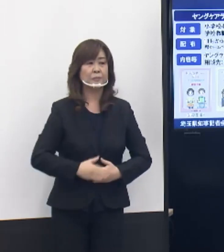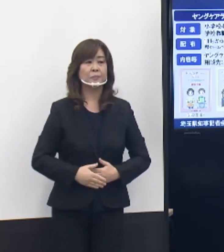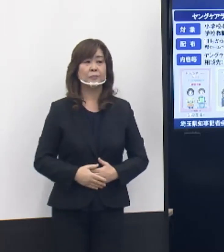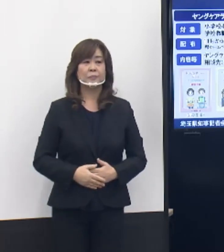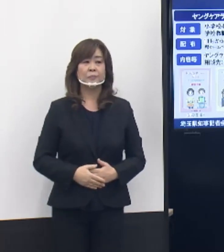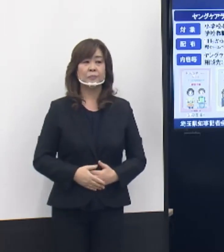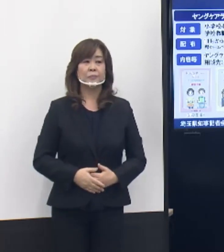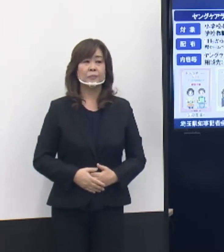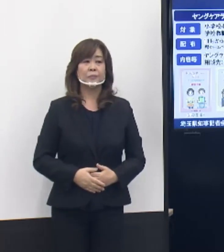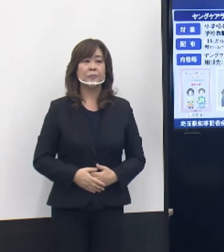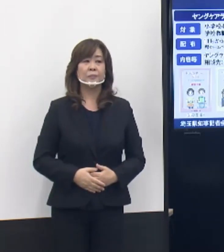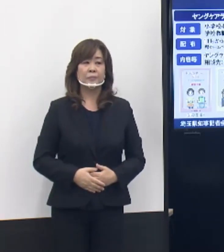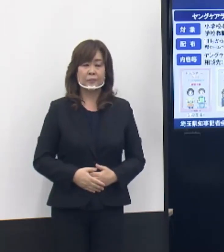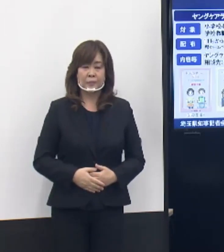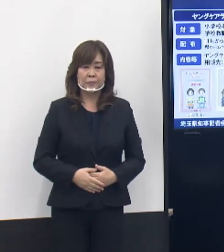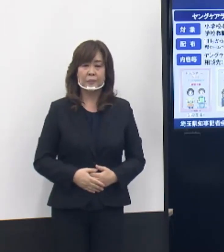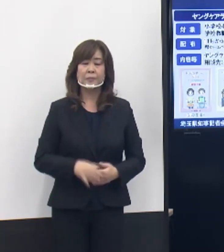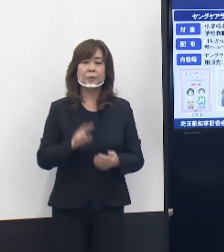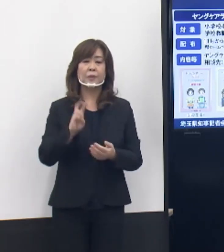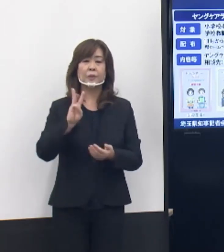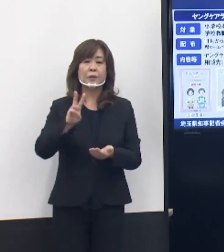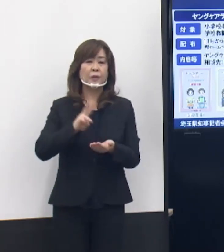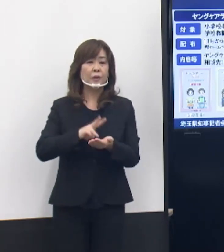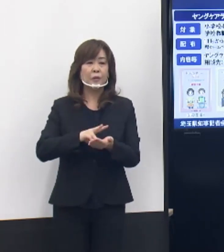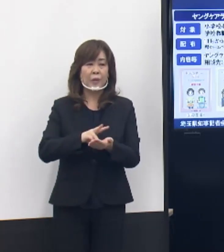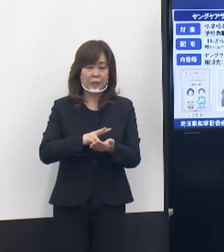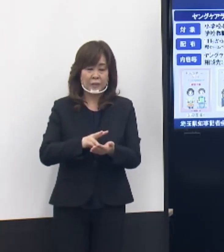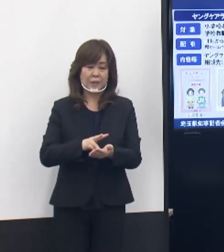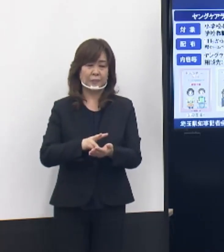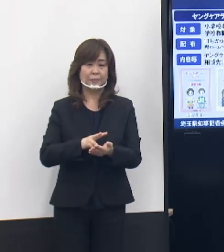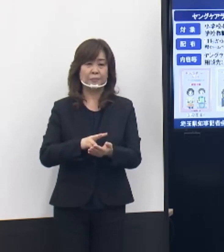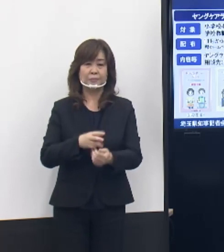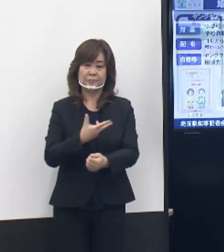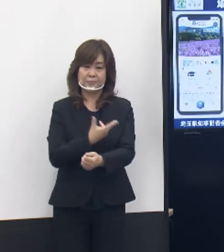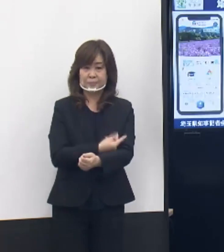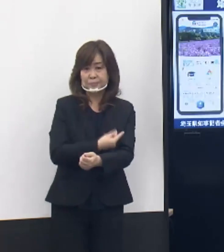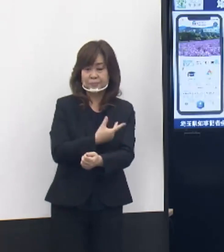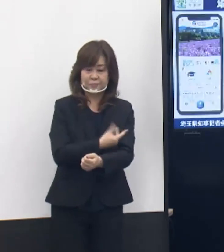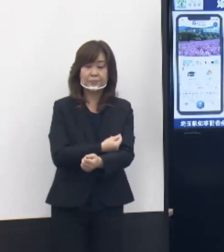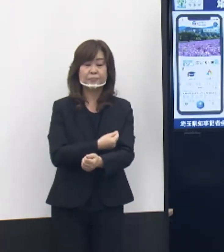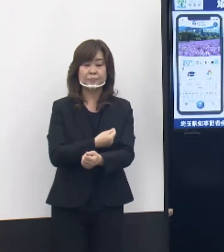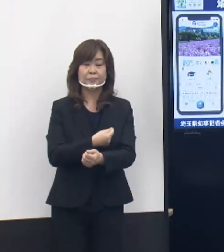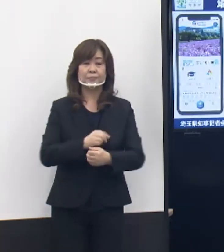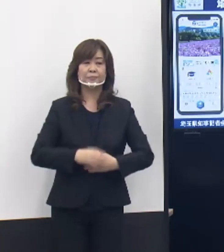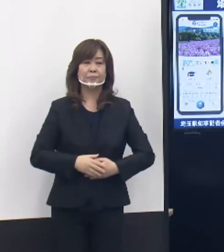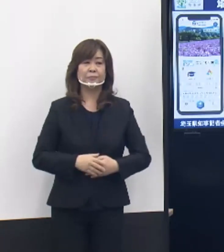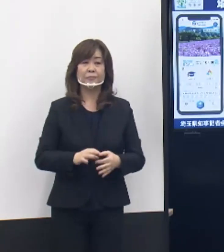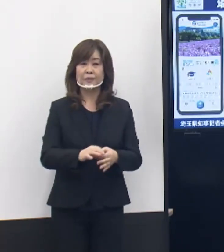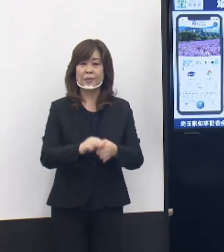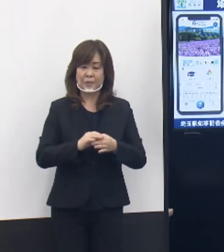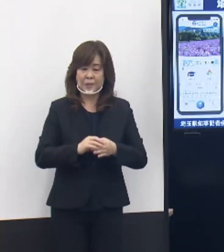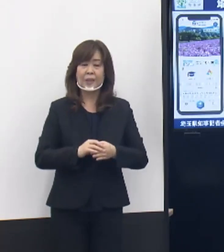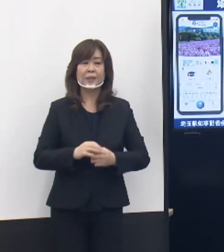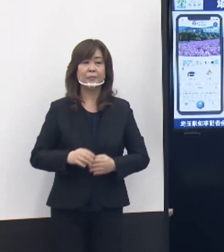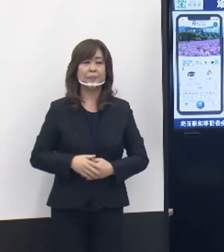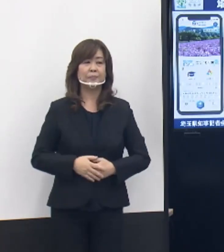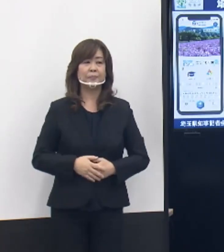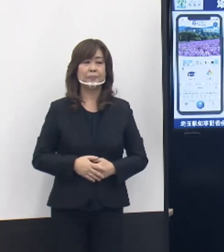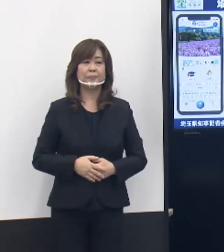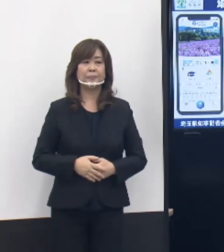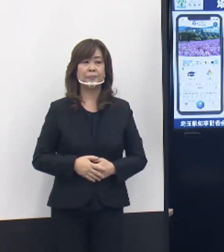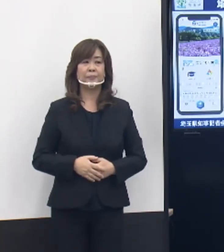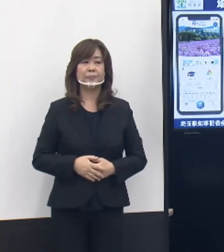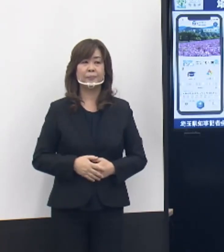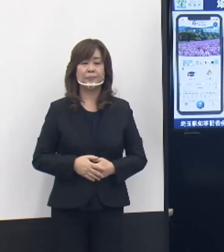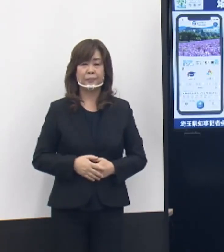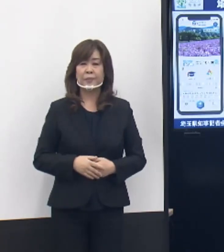。ワクチン検査パッケージの技術実証が22日から始まりまして、今日で5日目ですけれども、これまでの実施状況と見つかった課題点